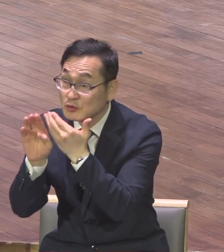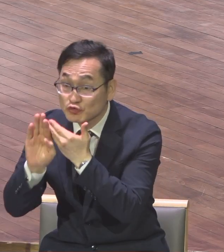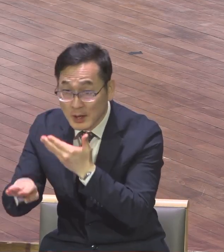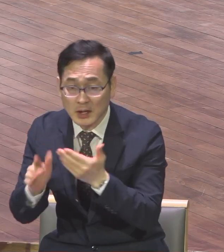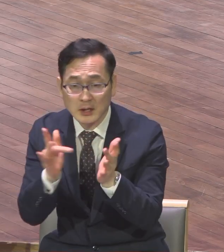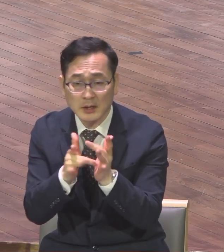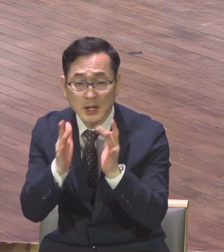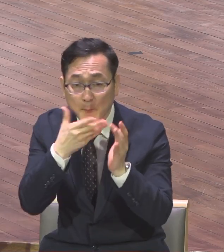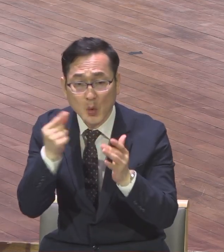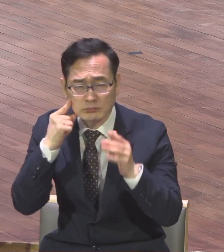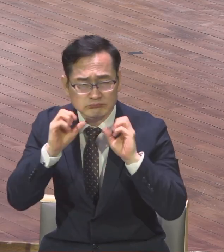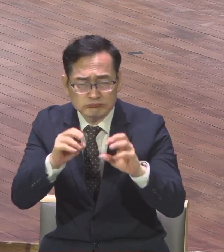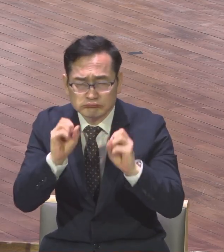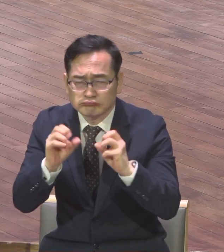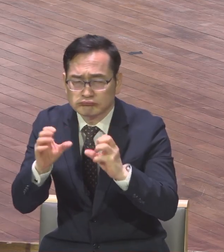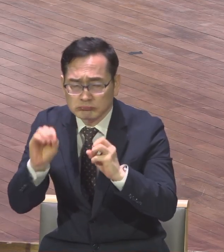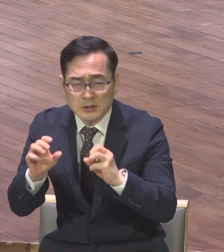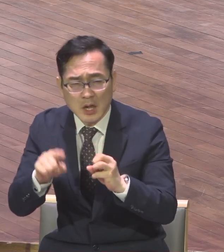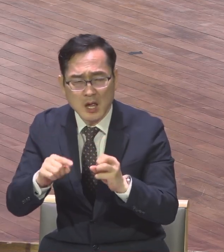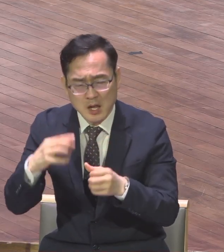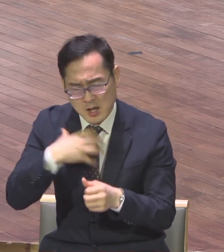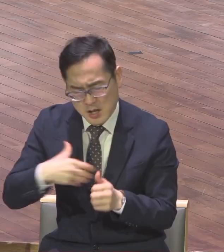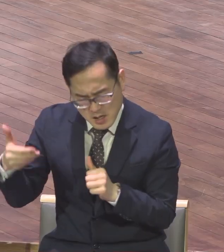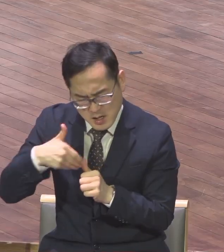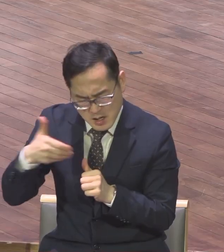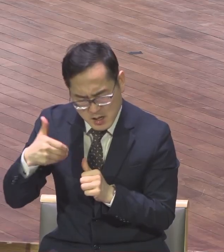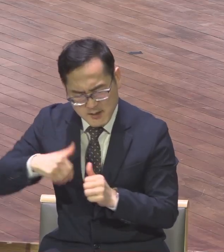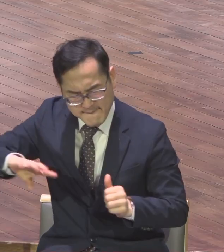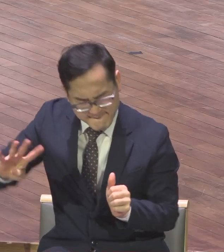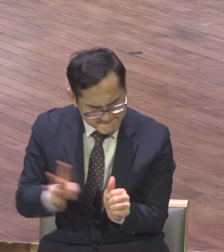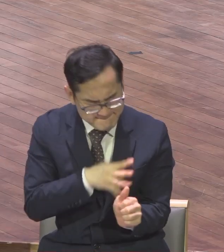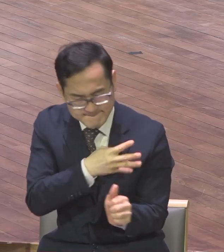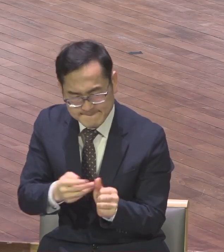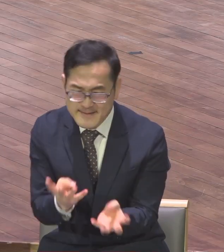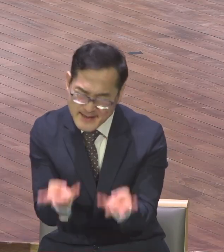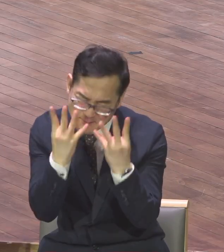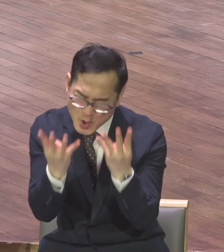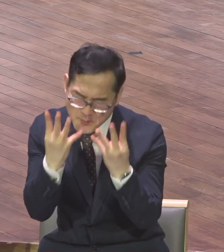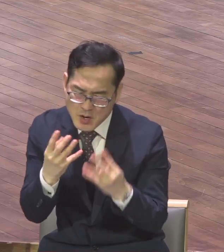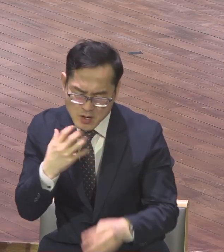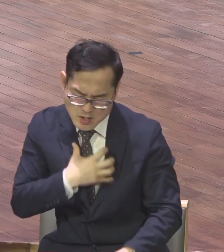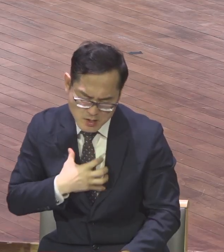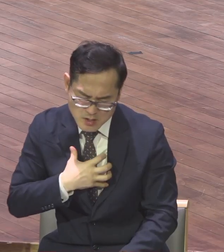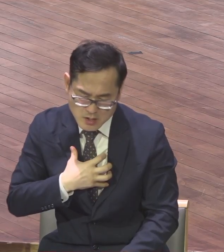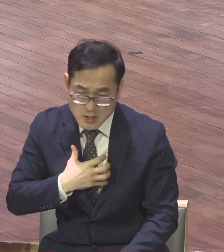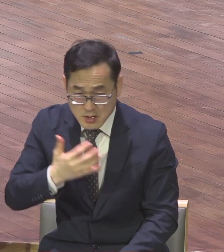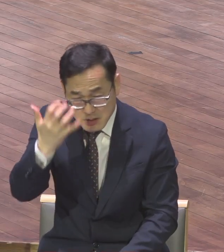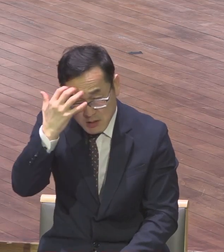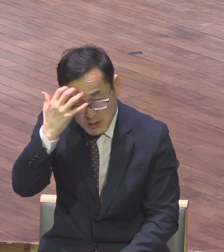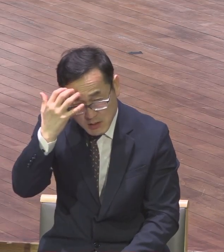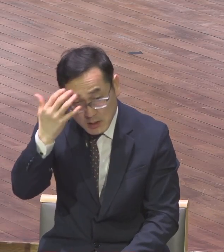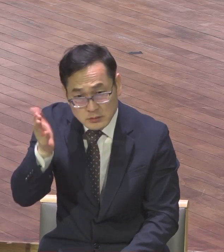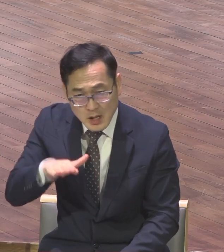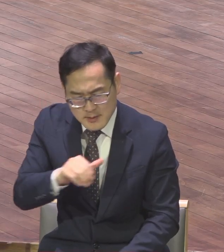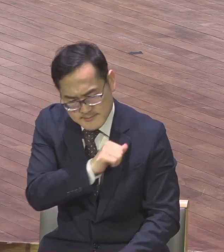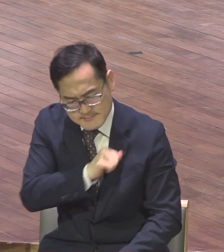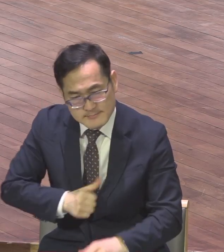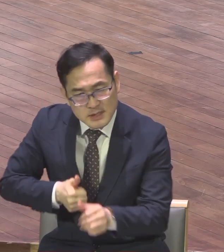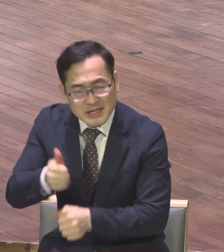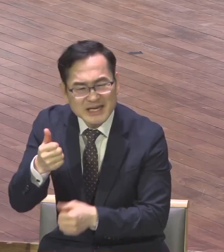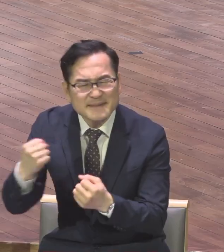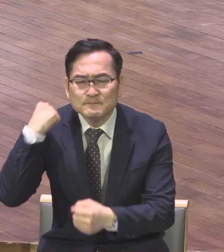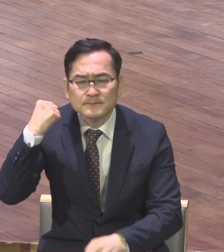도망다니면서 매를 맞으면서 감옥에 갇히면서 그런 고통 당할 때 이길 힘이 어디서 났냐고요.